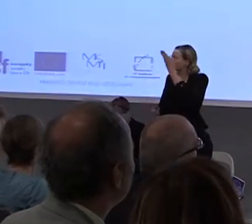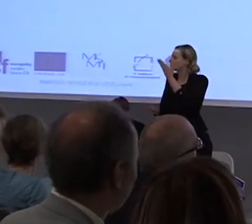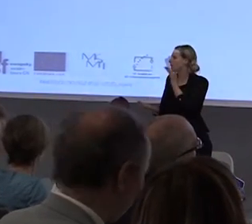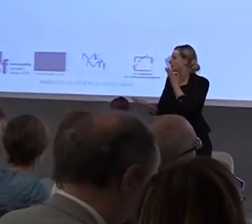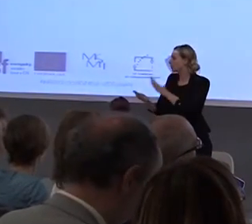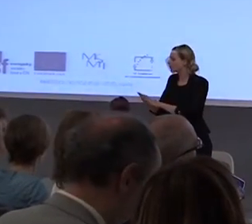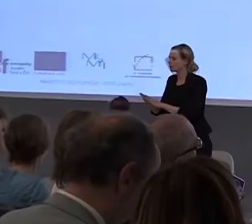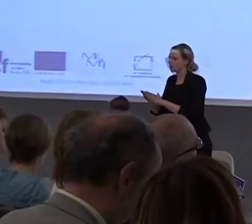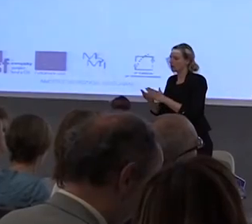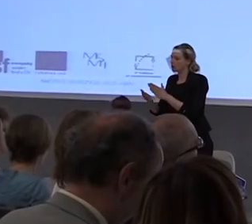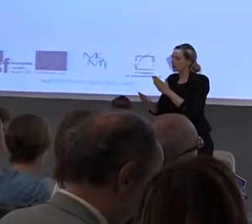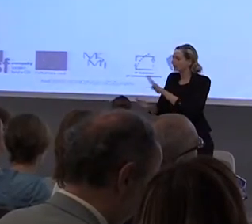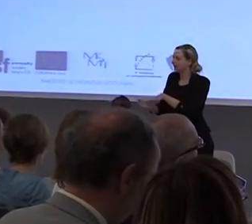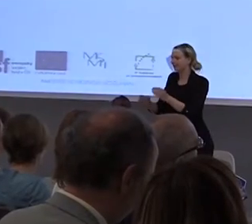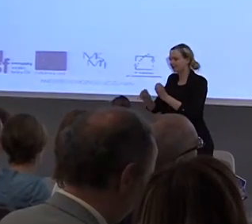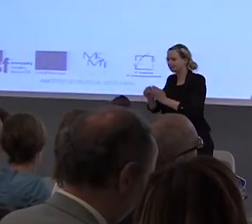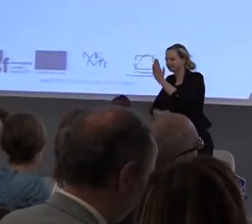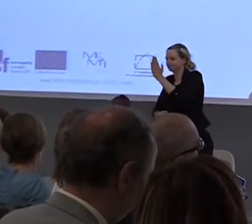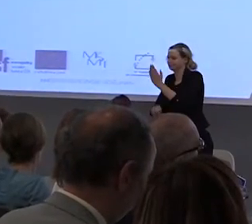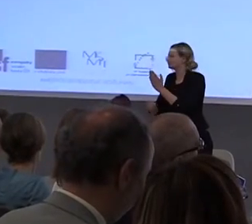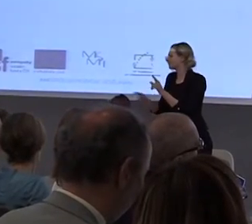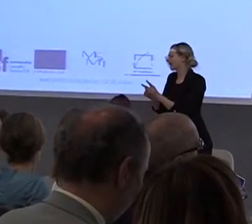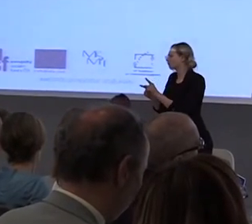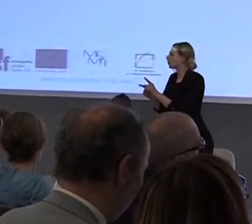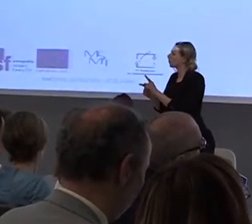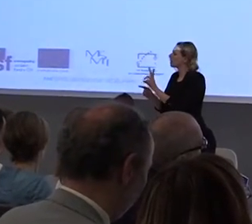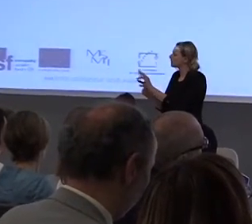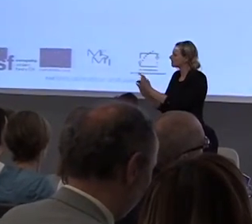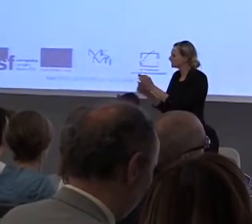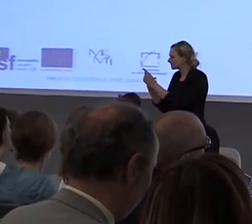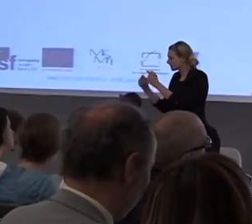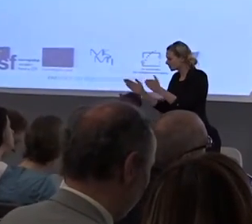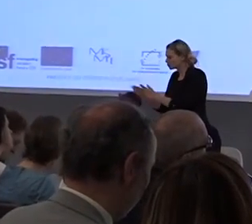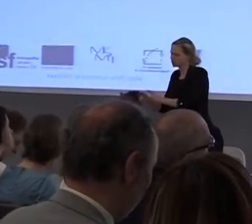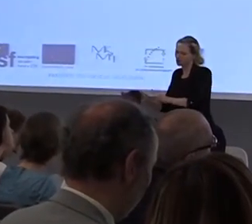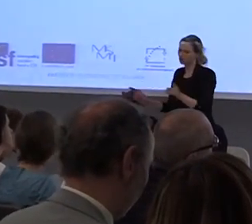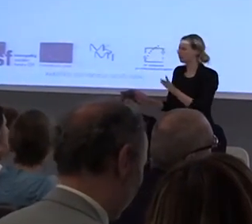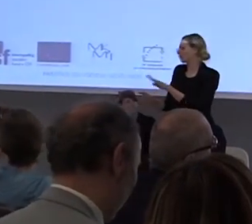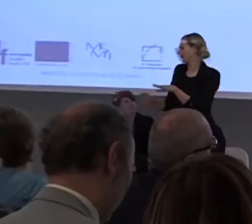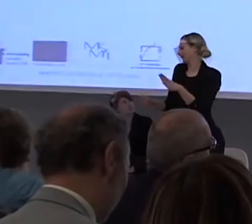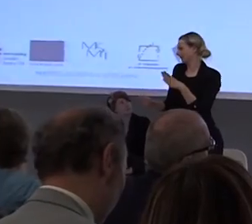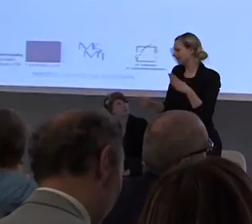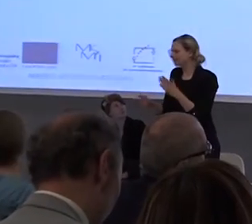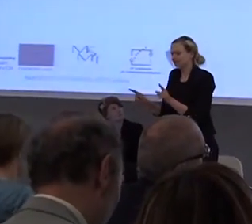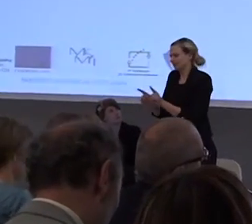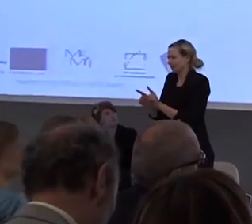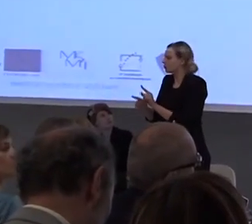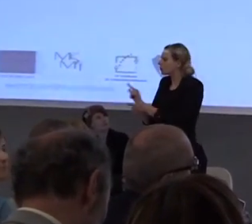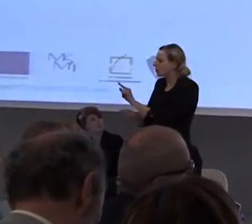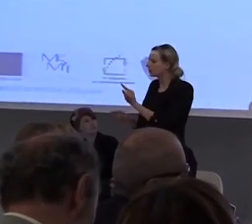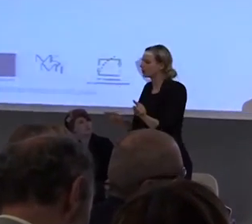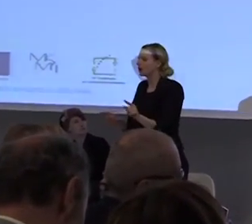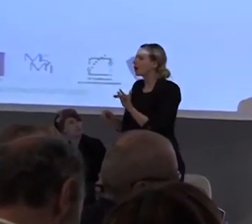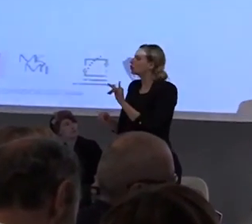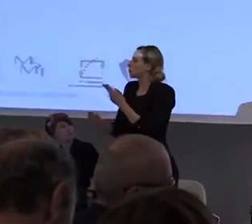dětí, ať již dětí bez speciálních vzdělávacích potřeb nebo se speciálními vzdělávacími potřebami, leží primárně